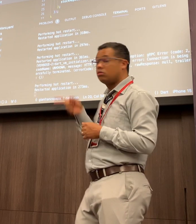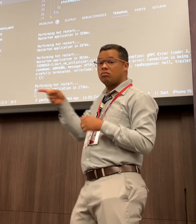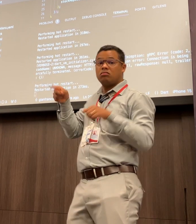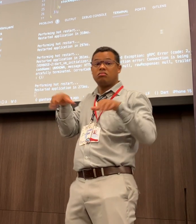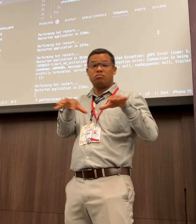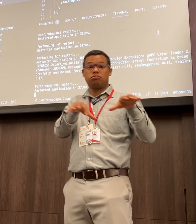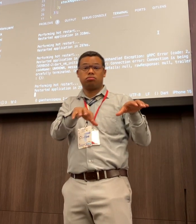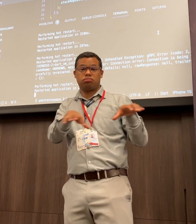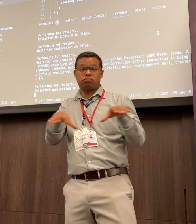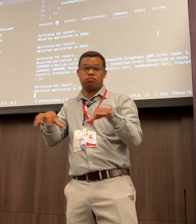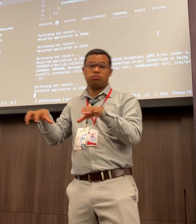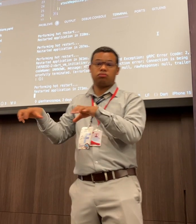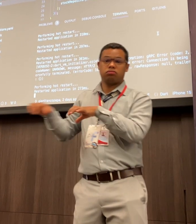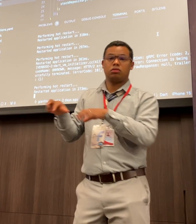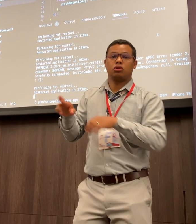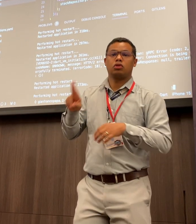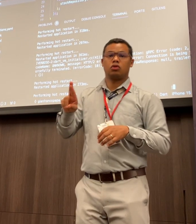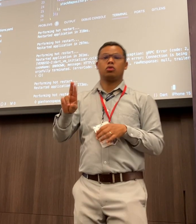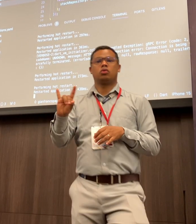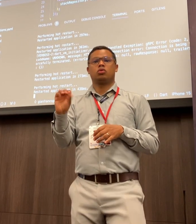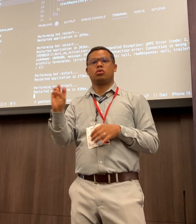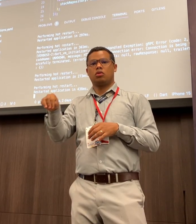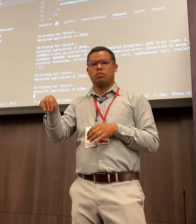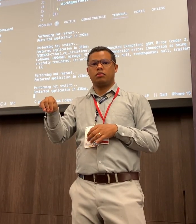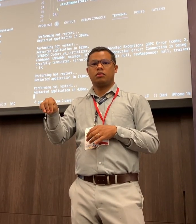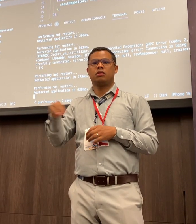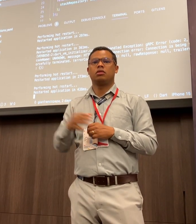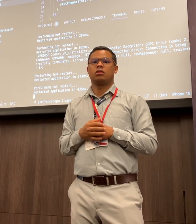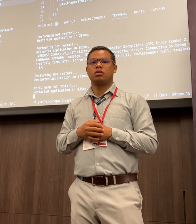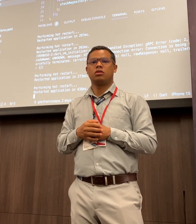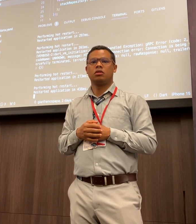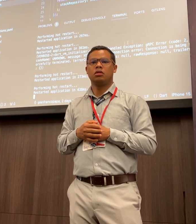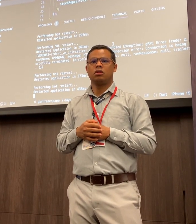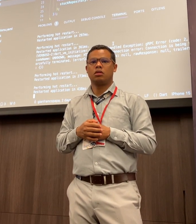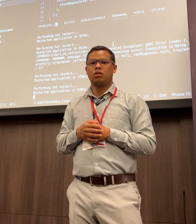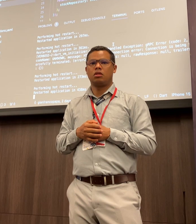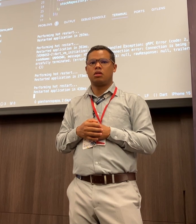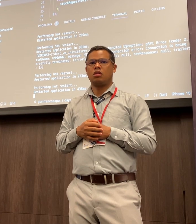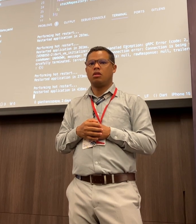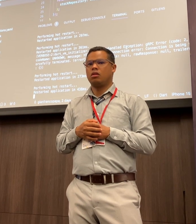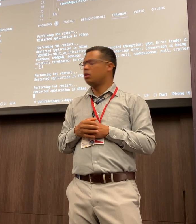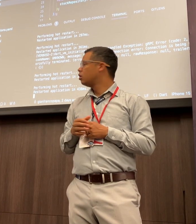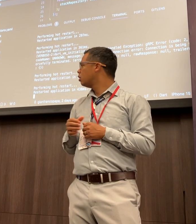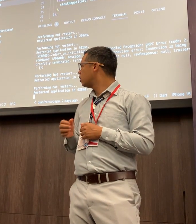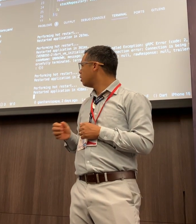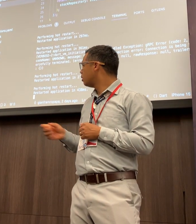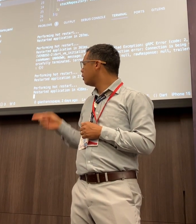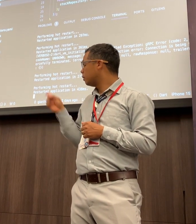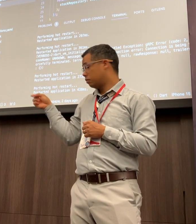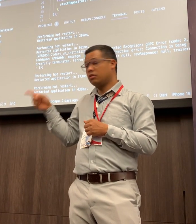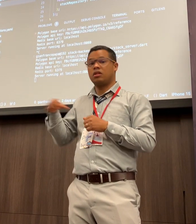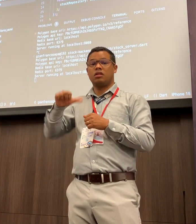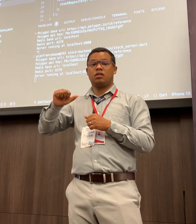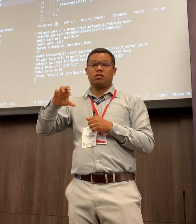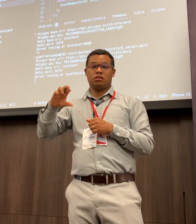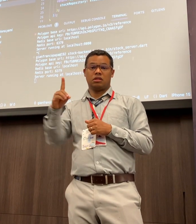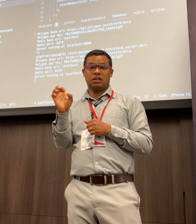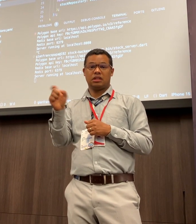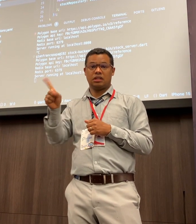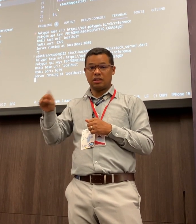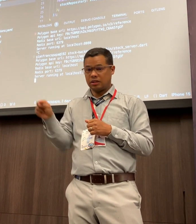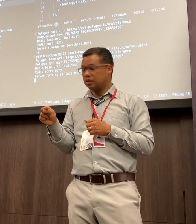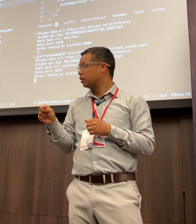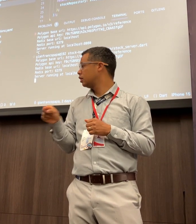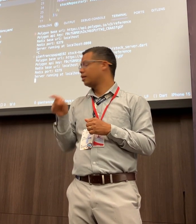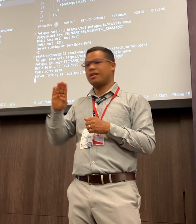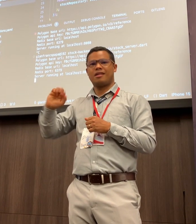con Flutter Run, pero básicamente, bueno, esto le está trayendo las stocks desde el